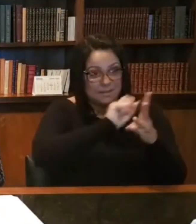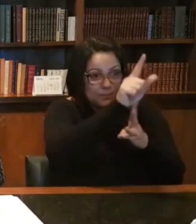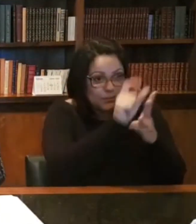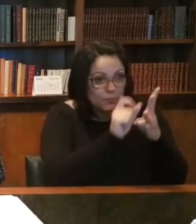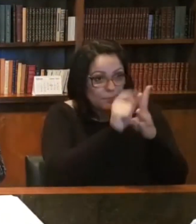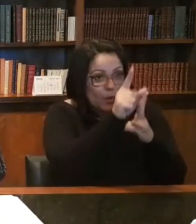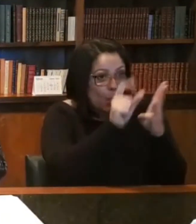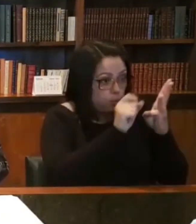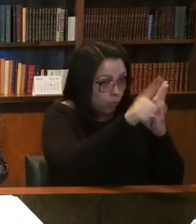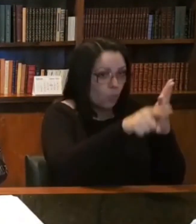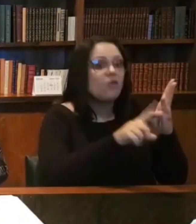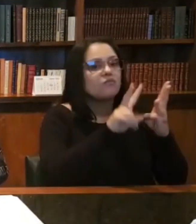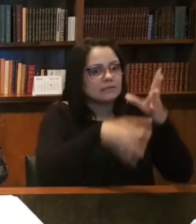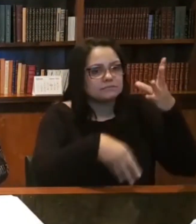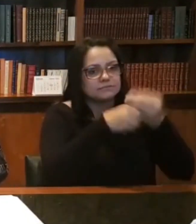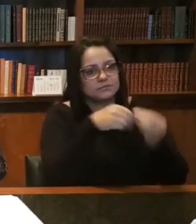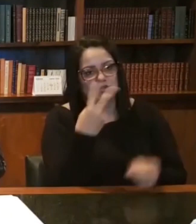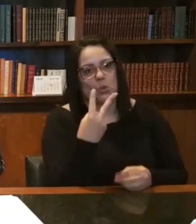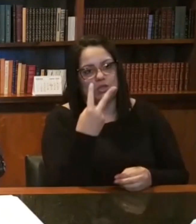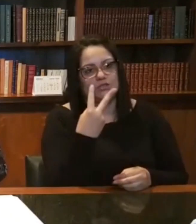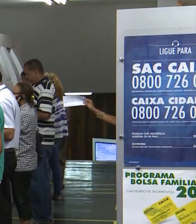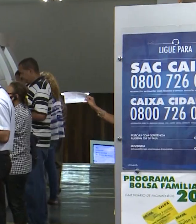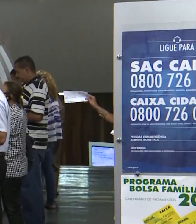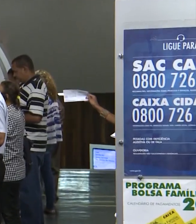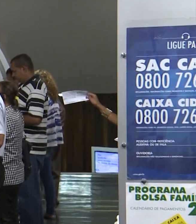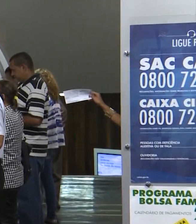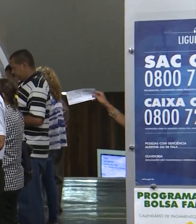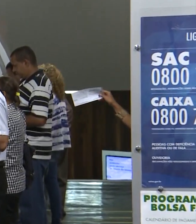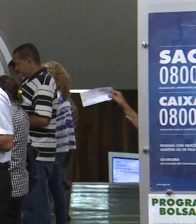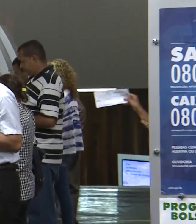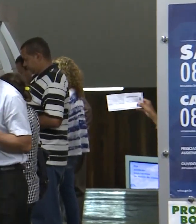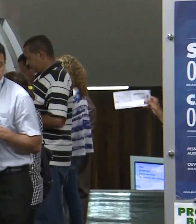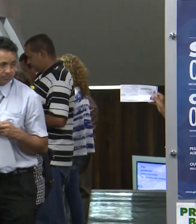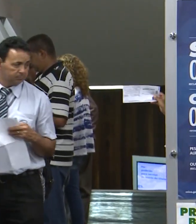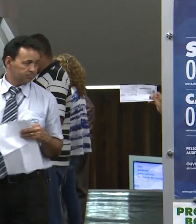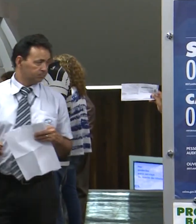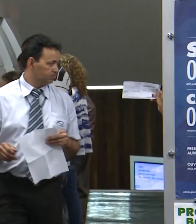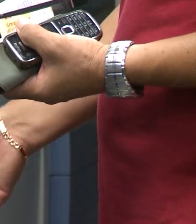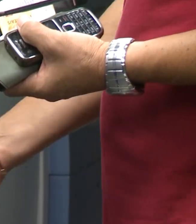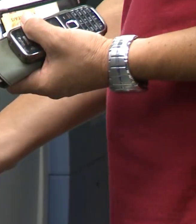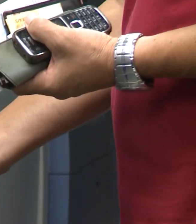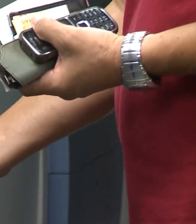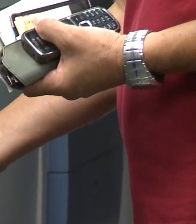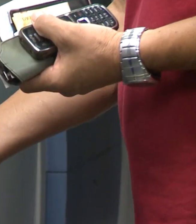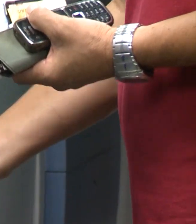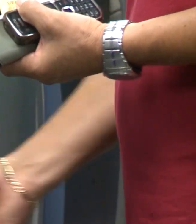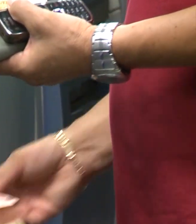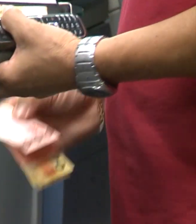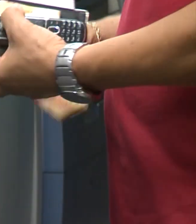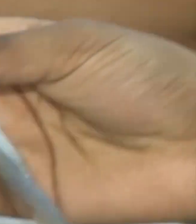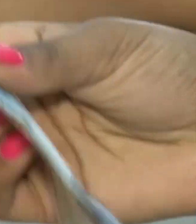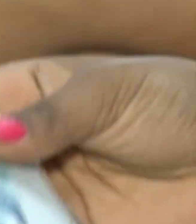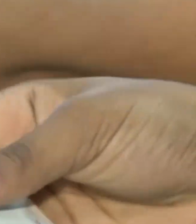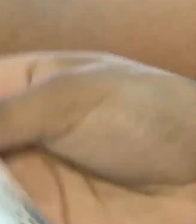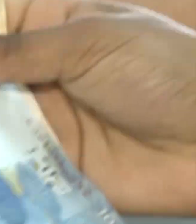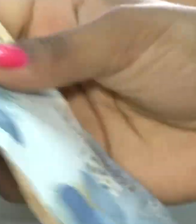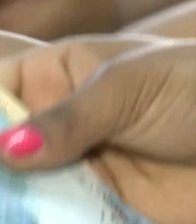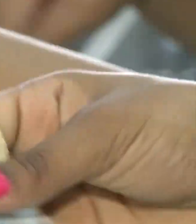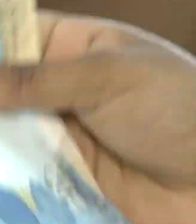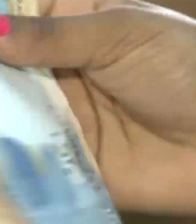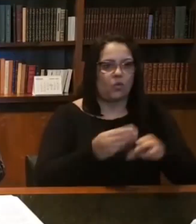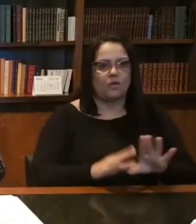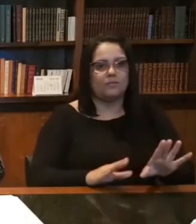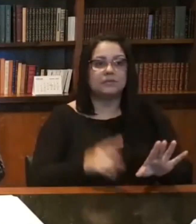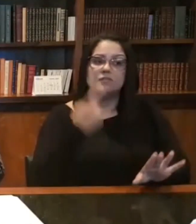afirmou que estuda a pagar mais r$1200 auxílio divididos em três parcelas provavelmente em valores